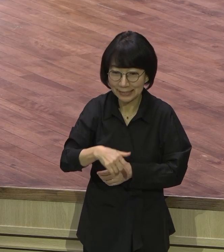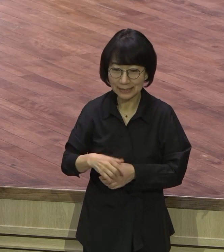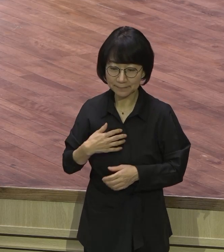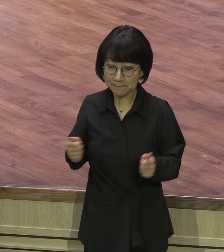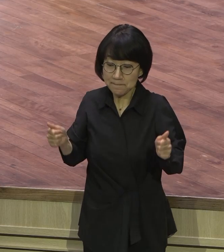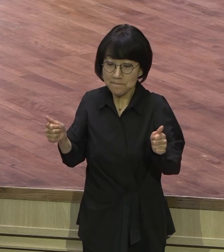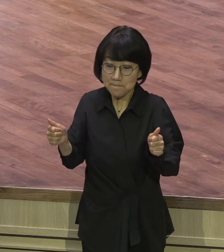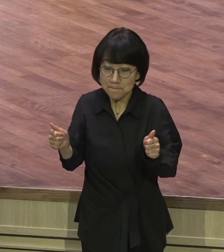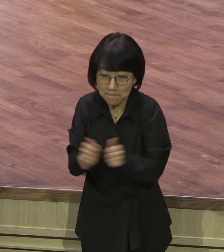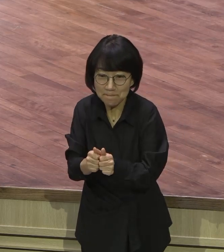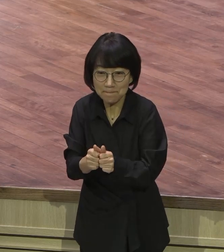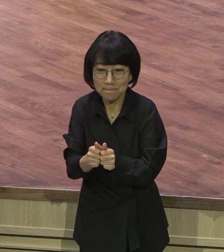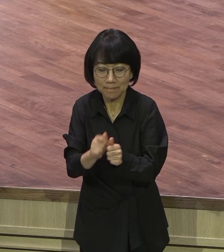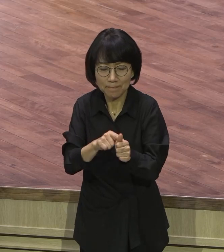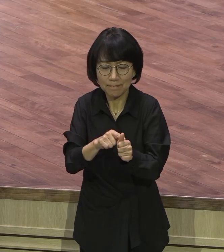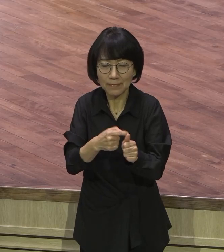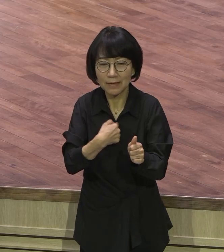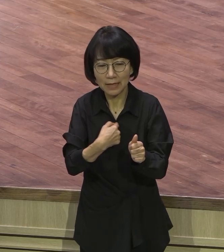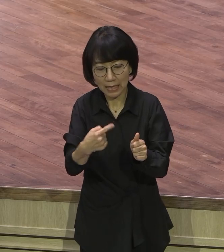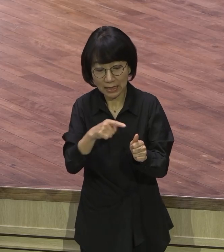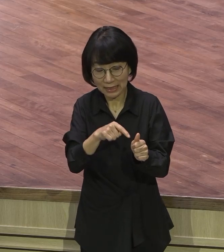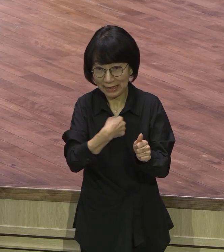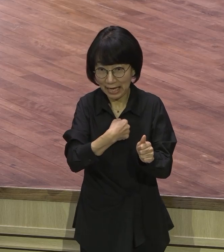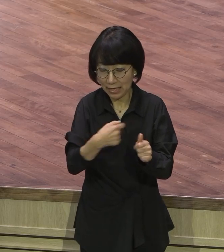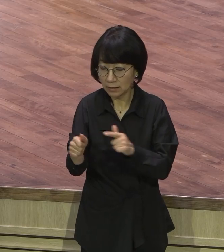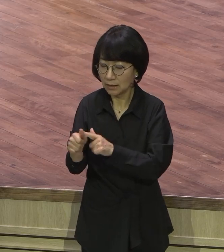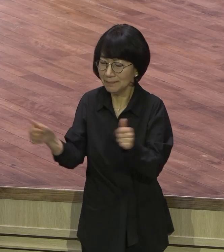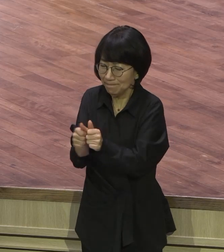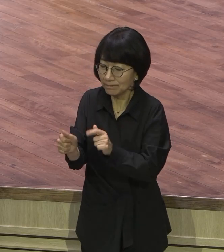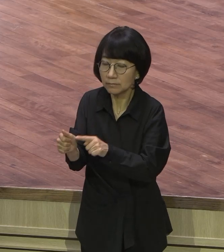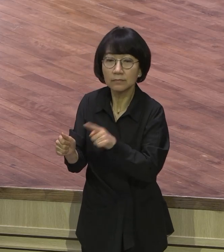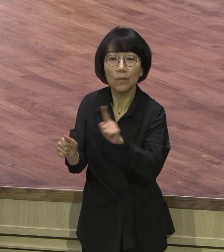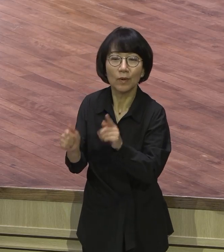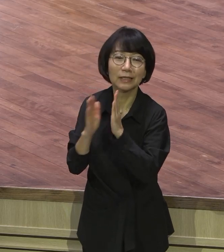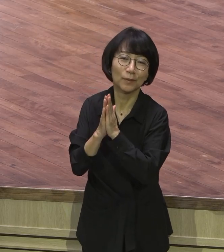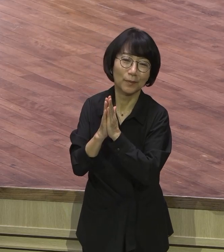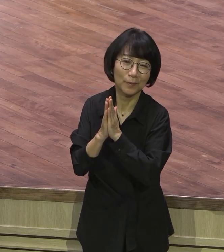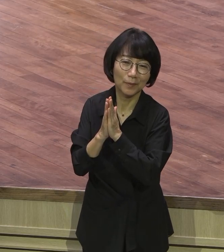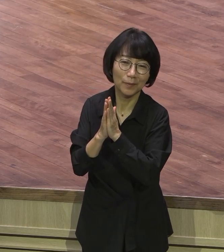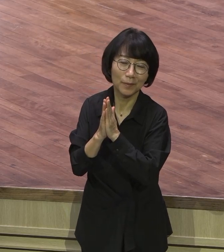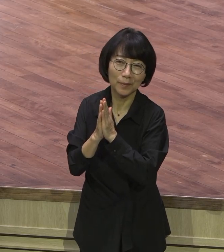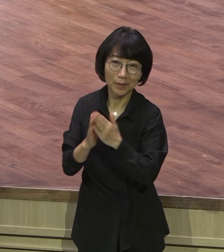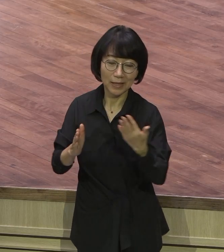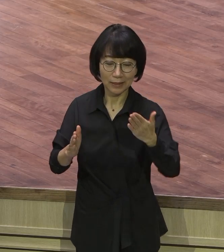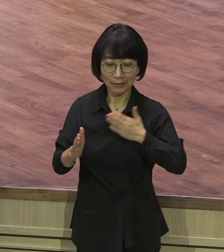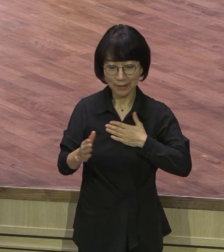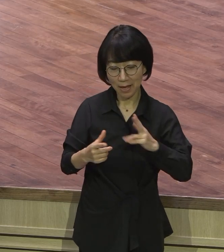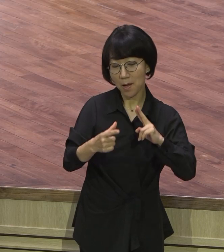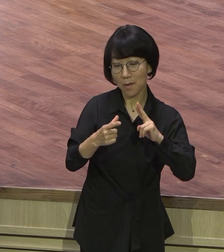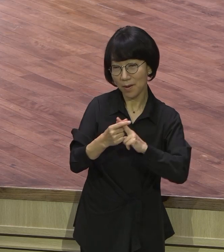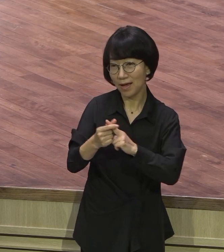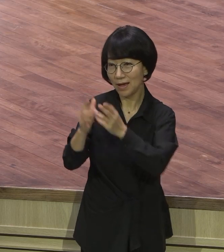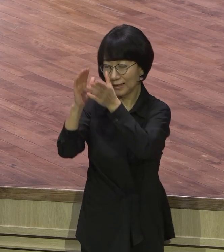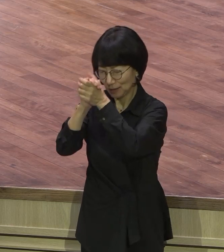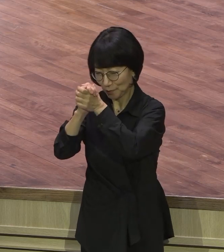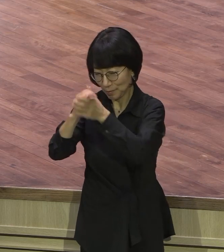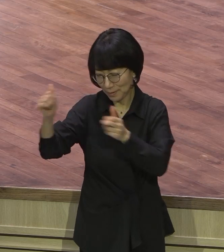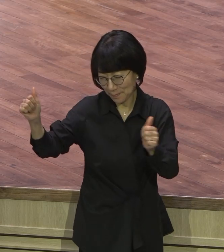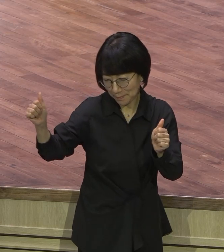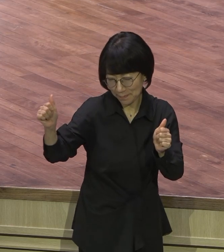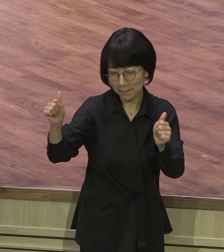사람 은약 잡은 사람은요 사업을 하는 분들은 기도 하나님 앞에 단둘이 기도하는 기도가